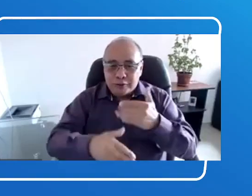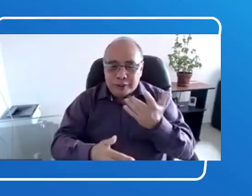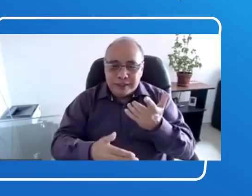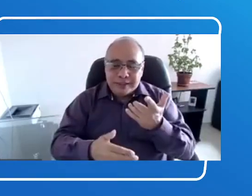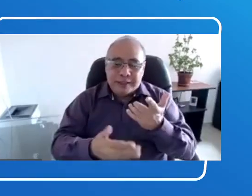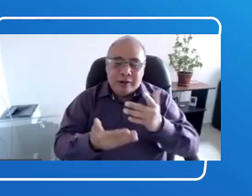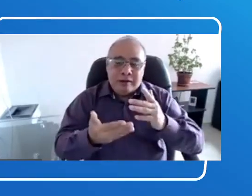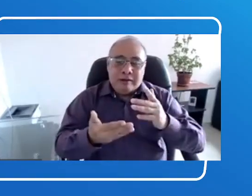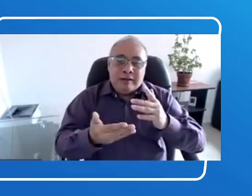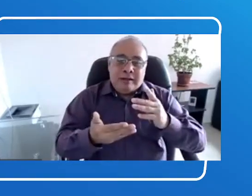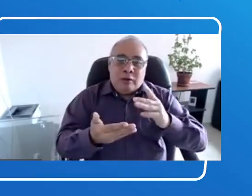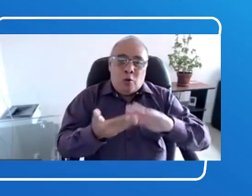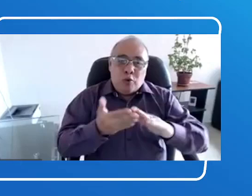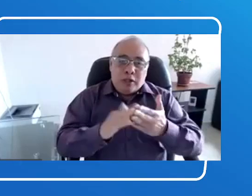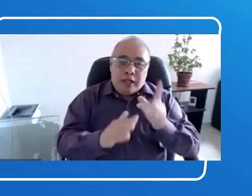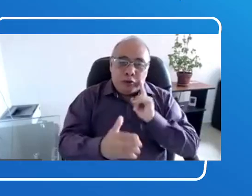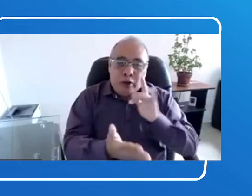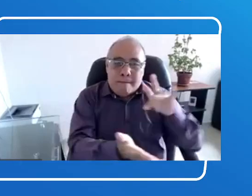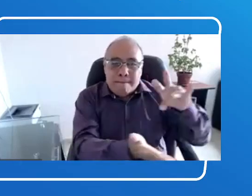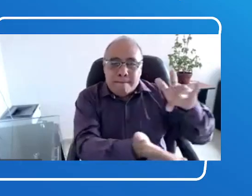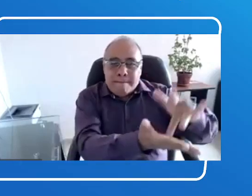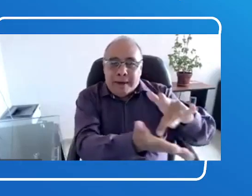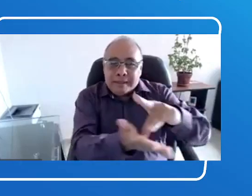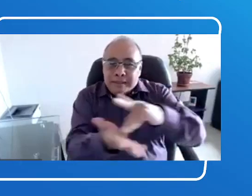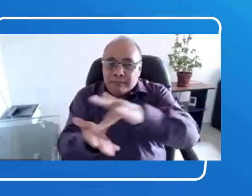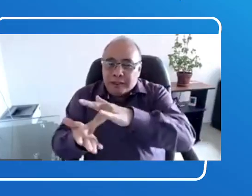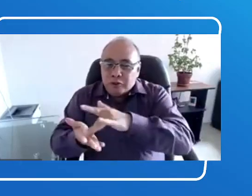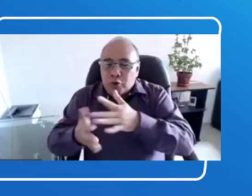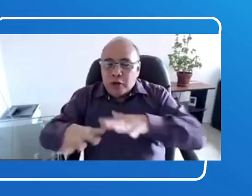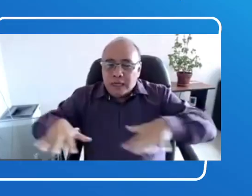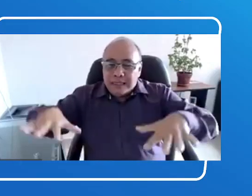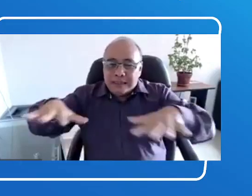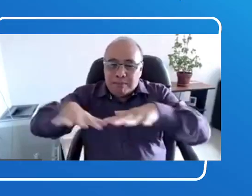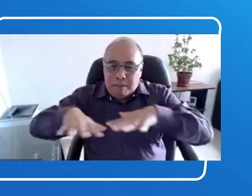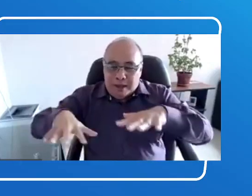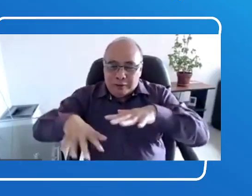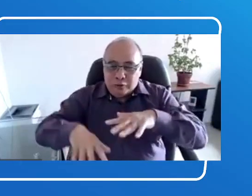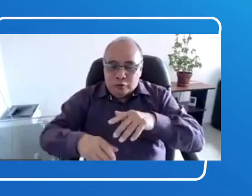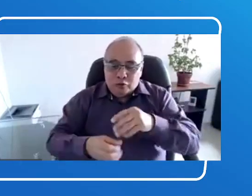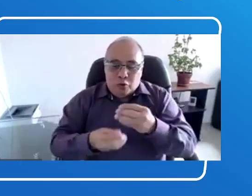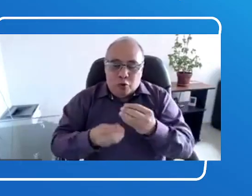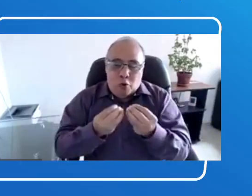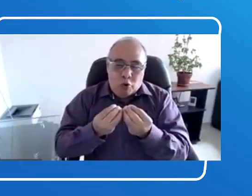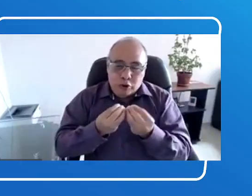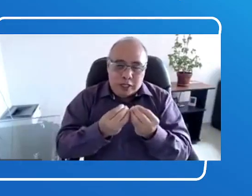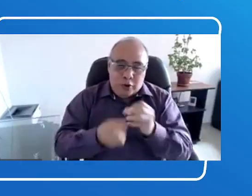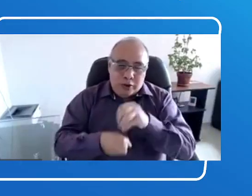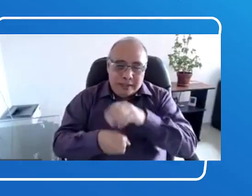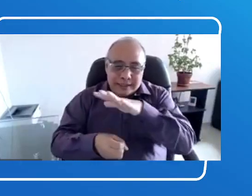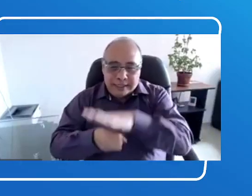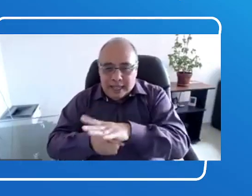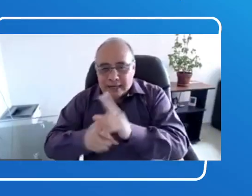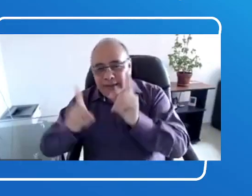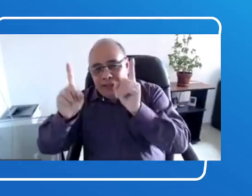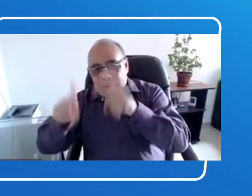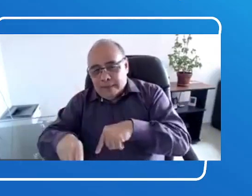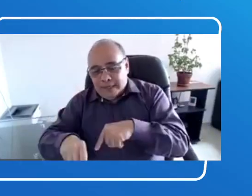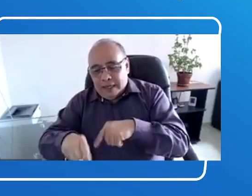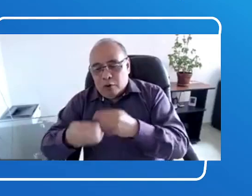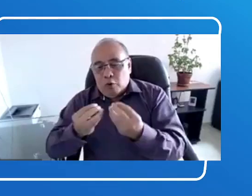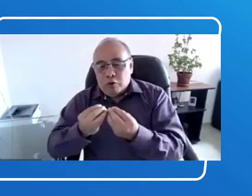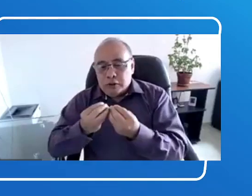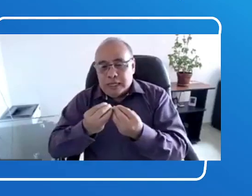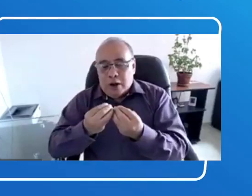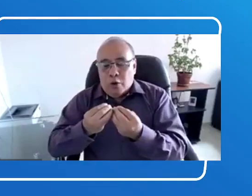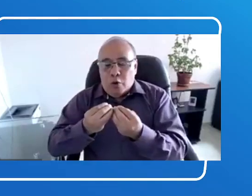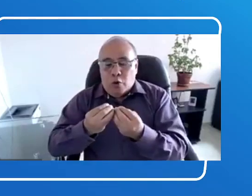por acompañarnos. Estamos hablando en este momento del proceso de participación de las diferentes personas con discapacidad